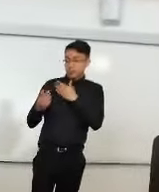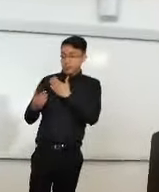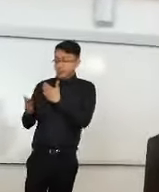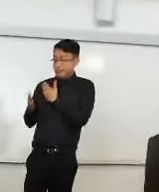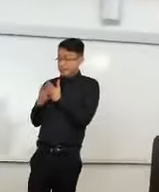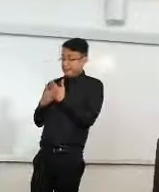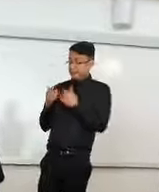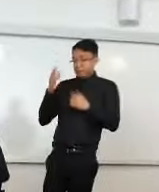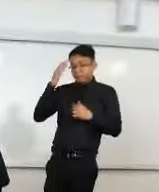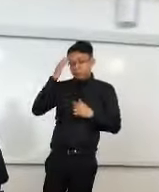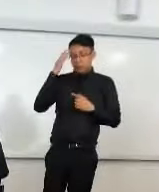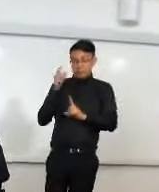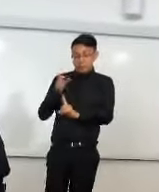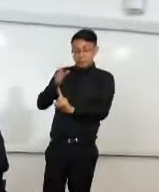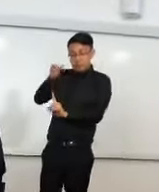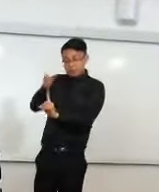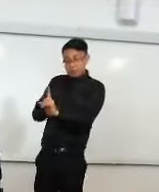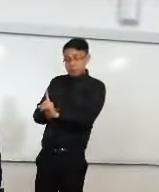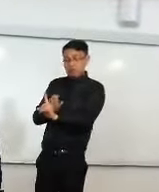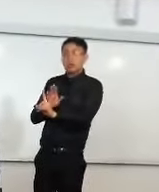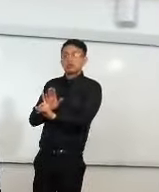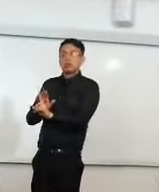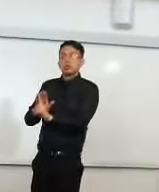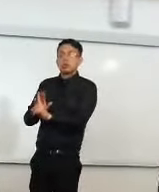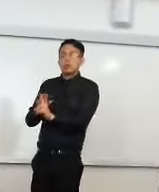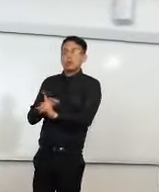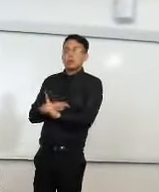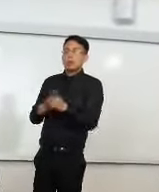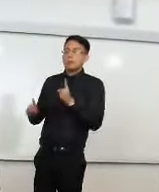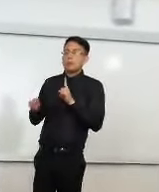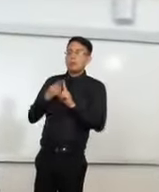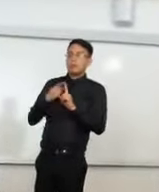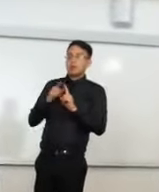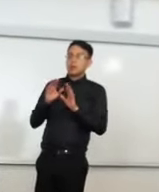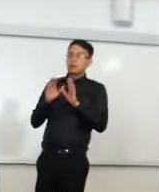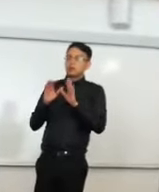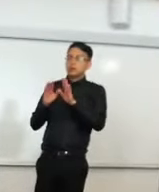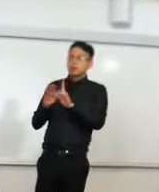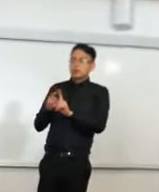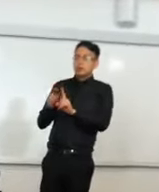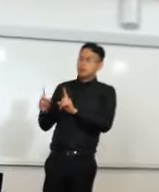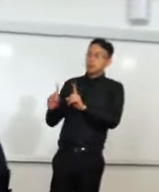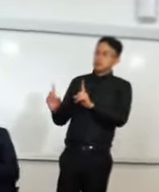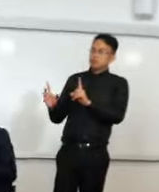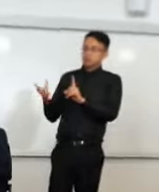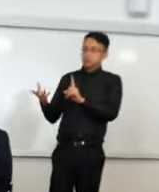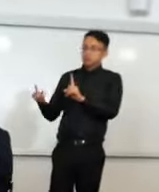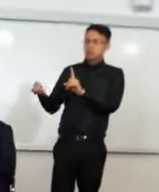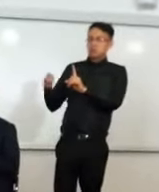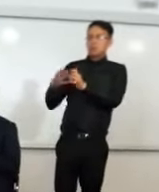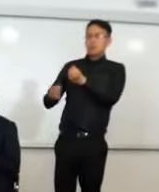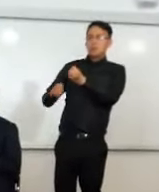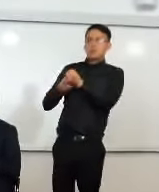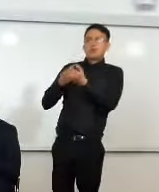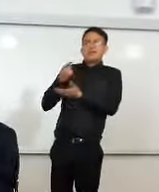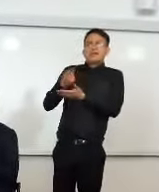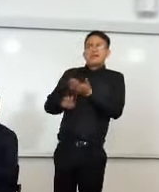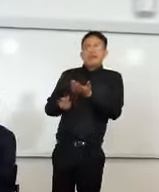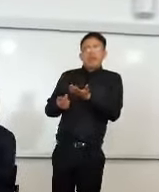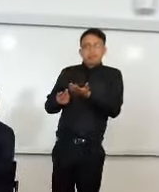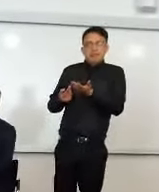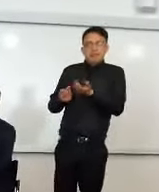como estamos partiendo de la persona, aquí debemos partir de reconocer los apoyos con los que llega la persona al servicio de salud.